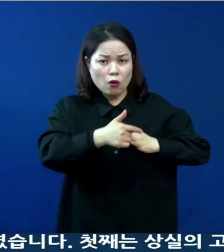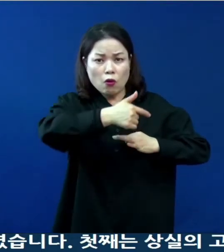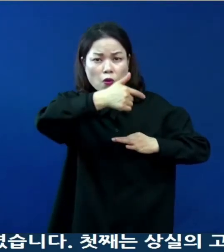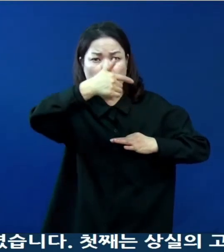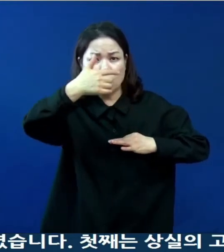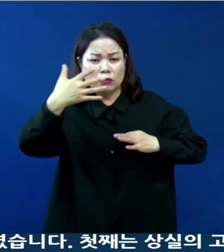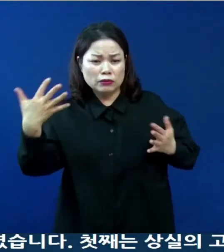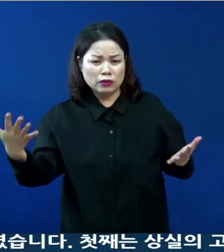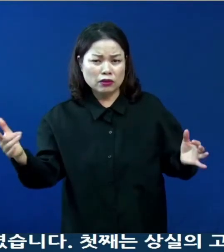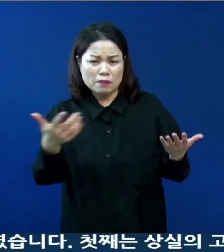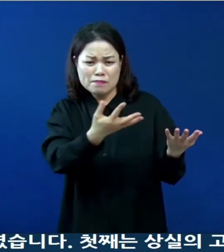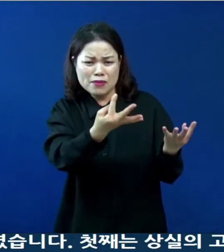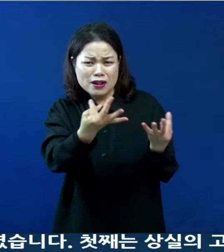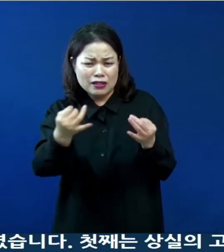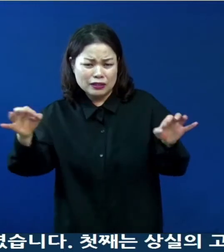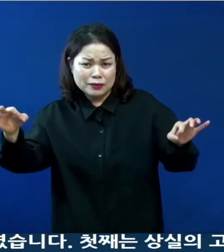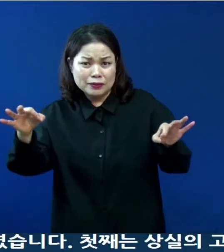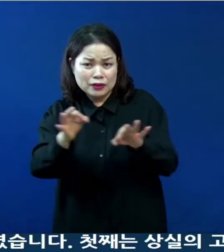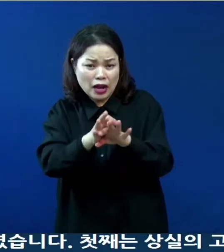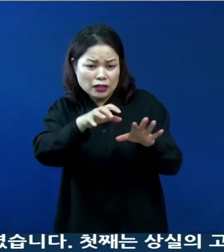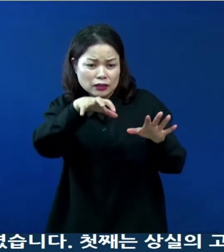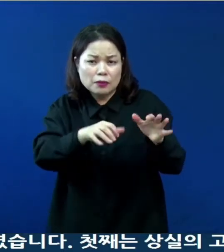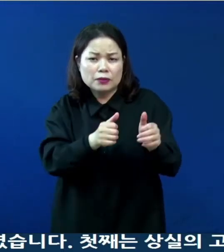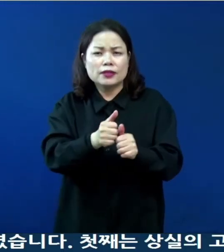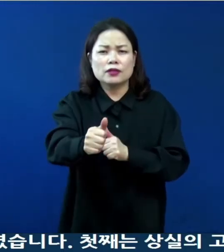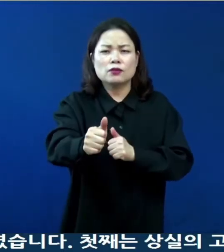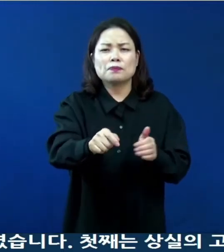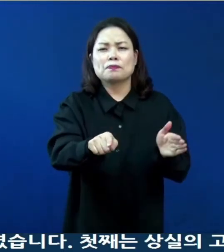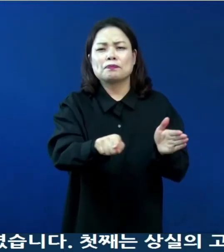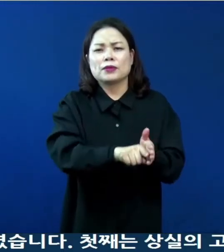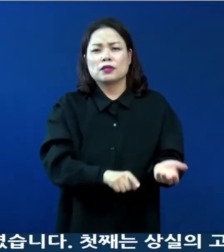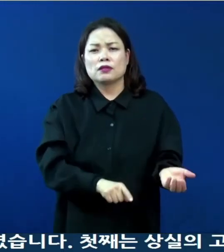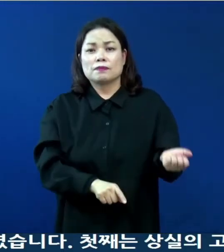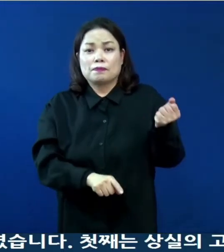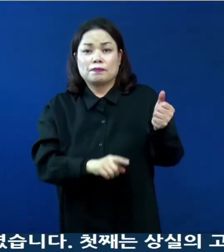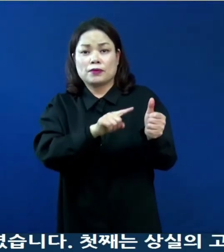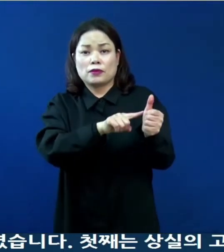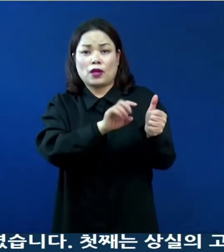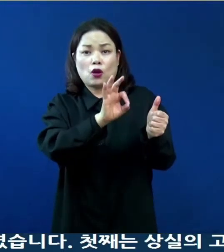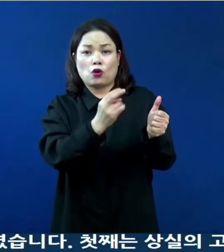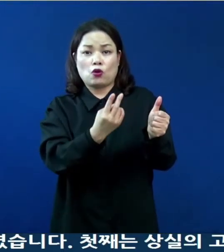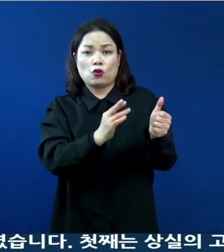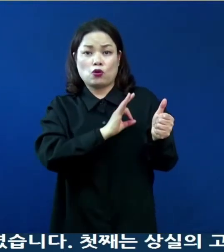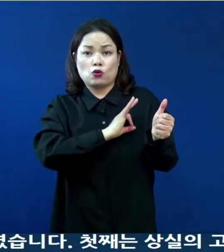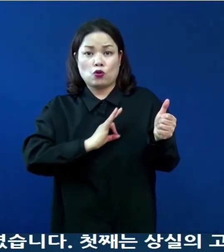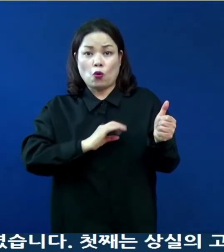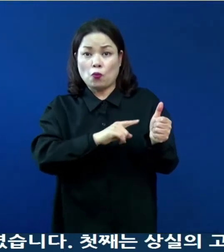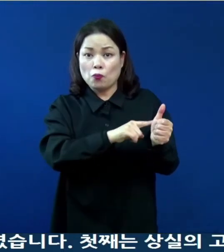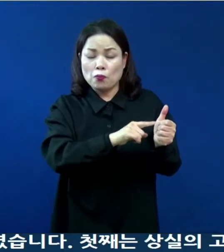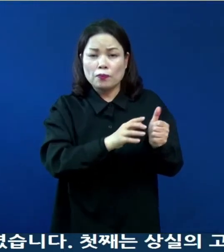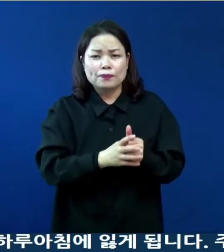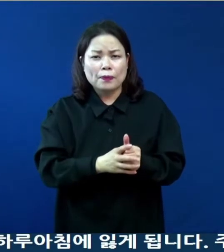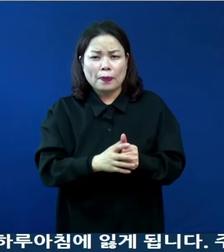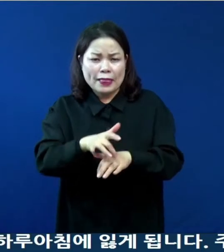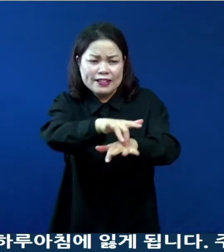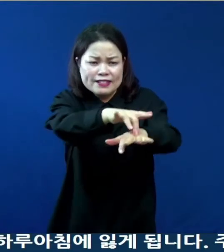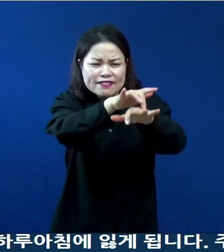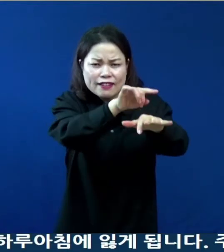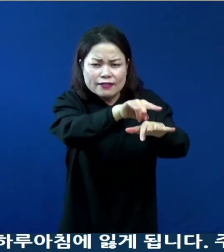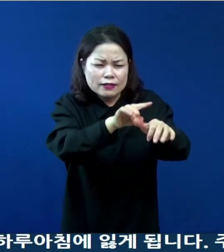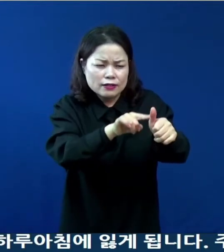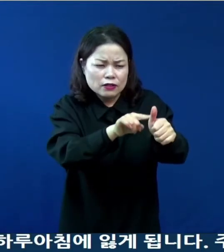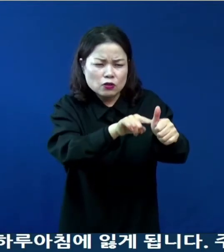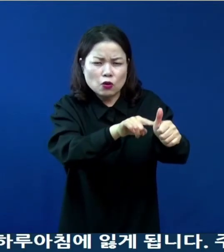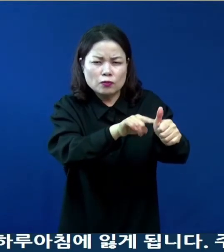엄청난 상실의 고난 앞에서도 그것을 이겨낼 수 있는 믿음을 가지고 있었던 것이죠. 사단은 이